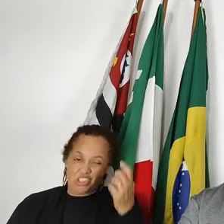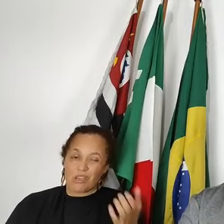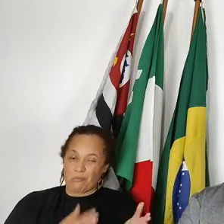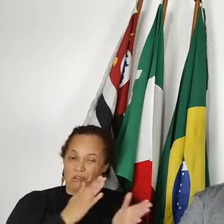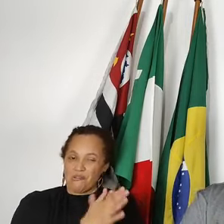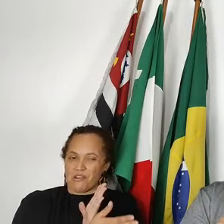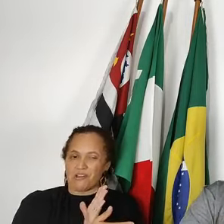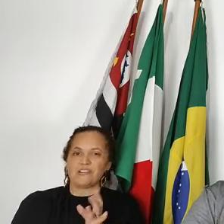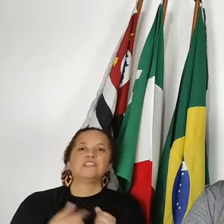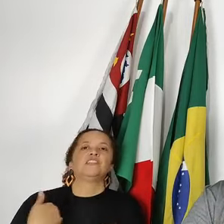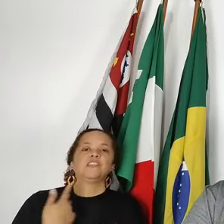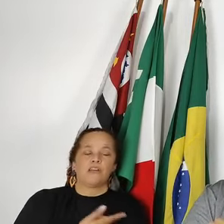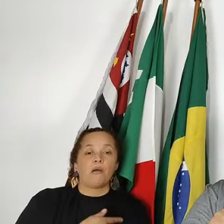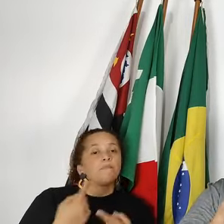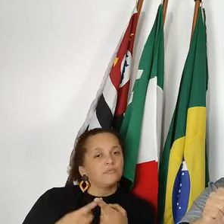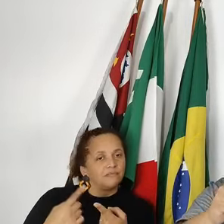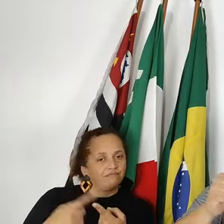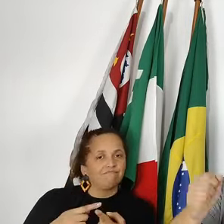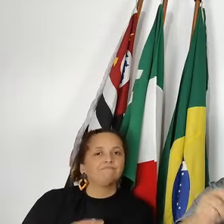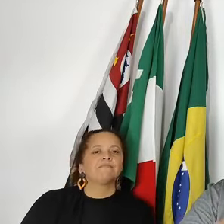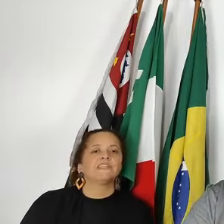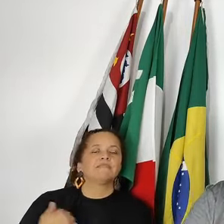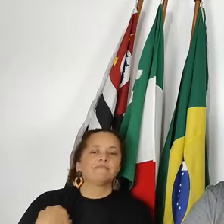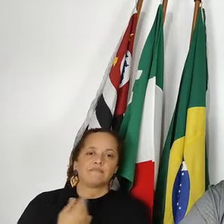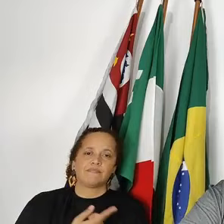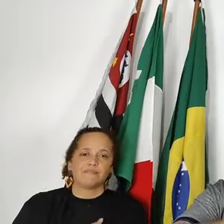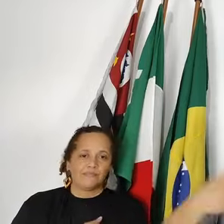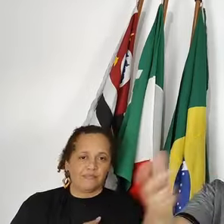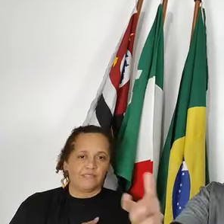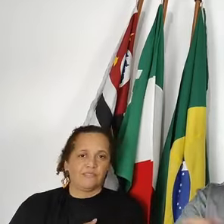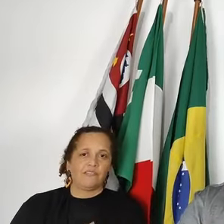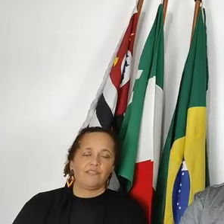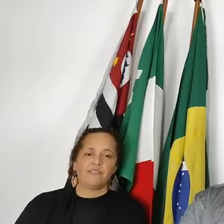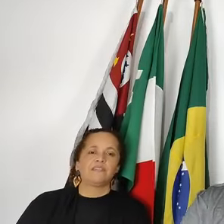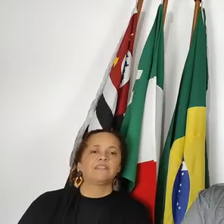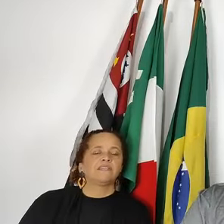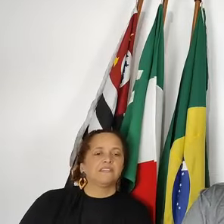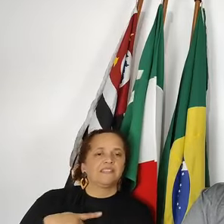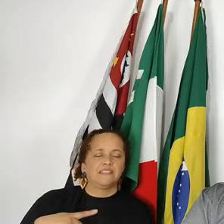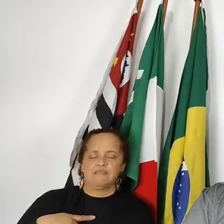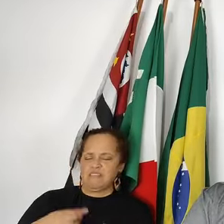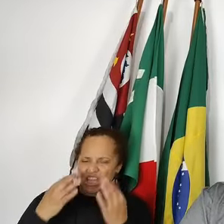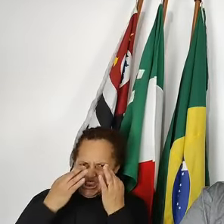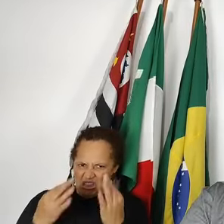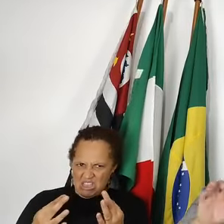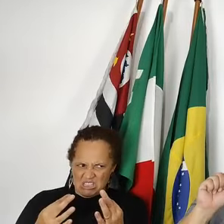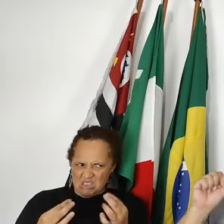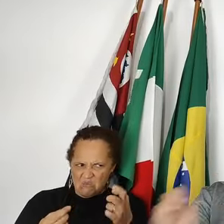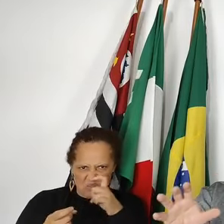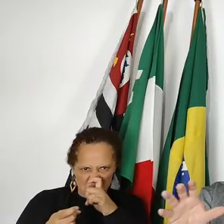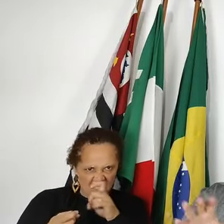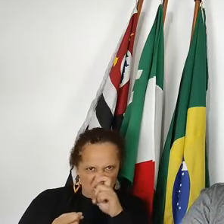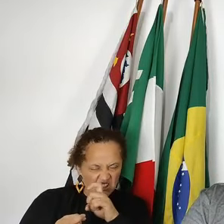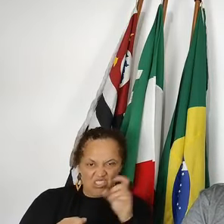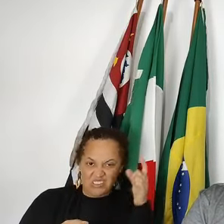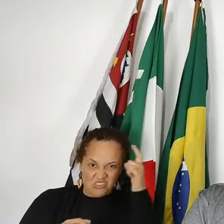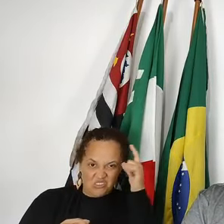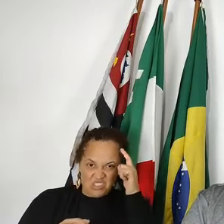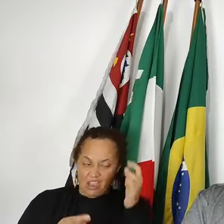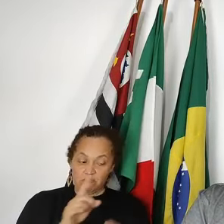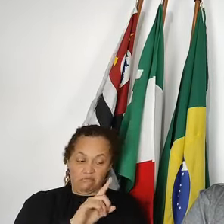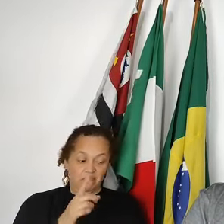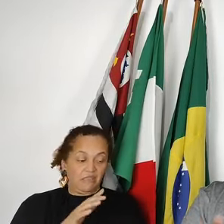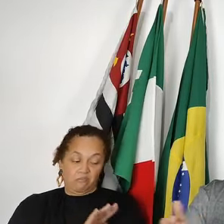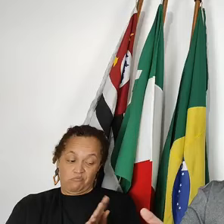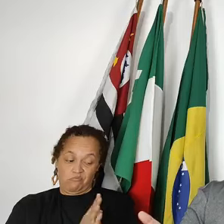de nós, porque nós não vamos dar brecha para ele, nós vamos dar atenção para as mentiras dele e ele vai se